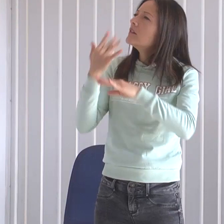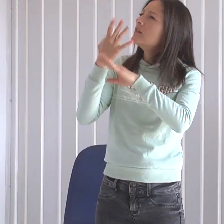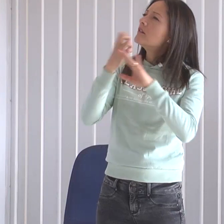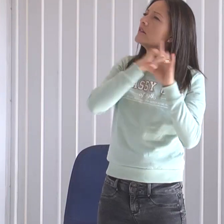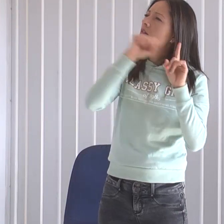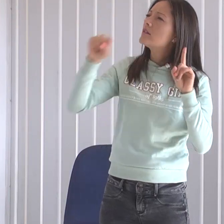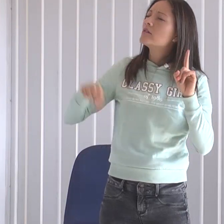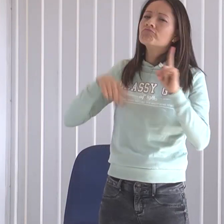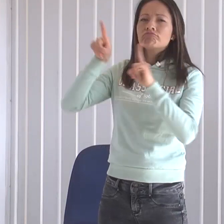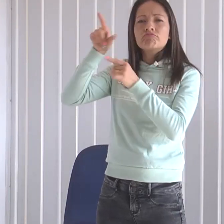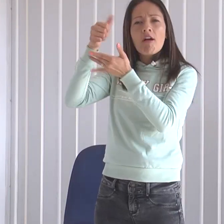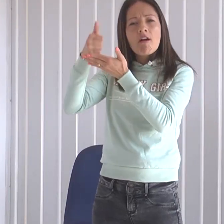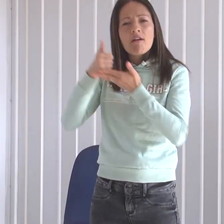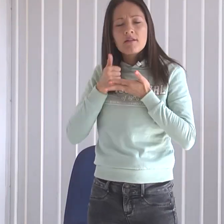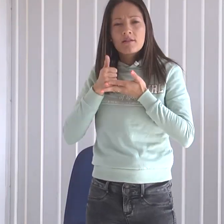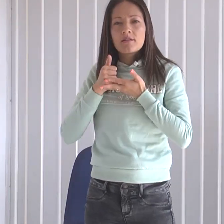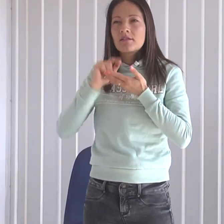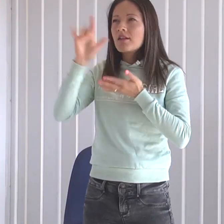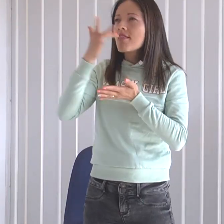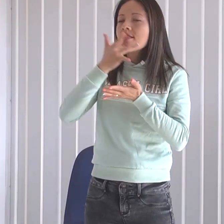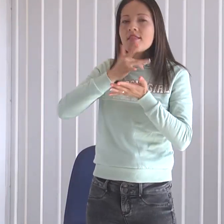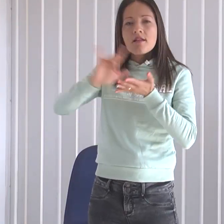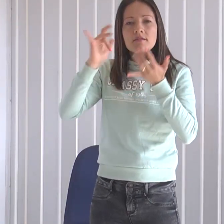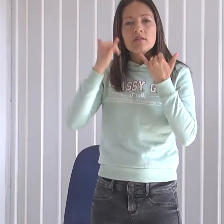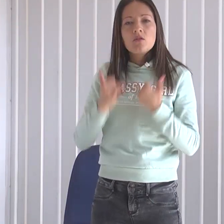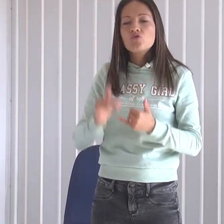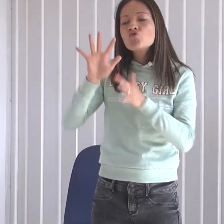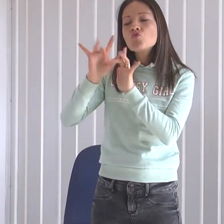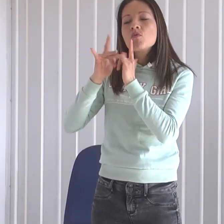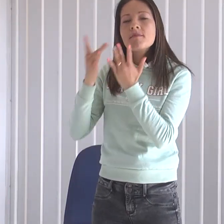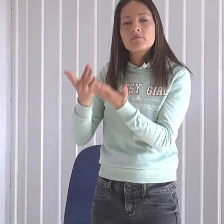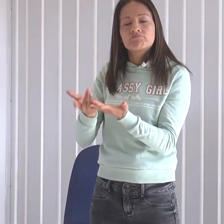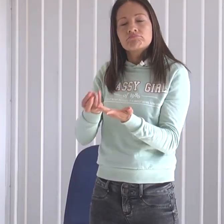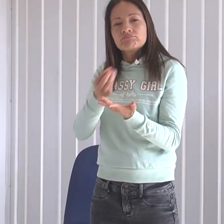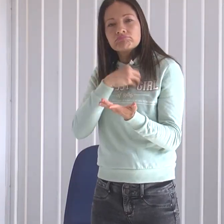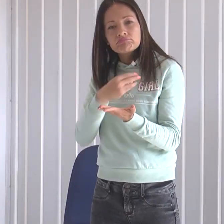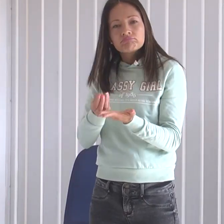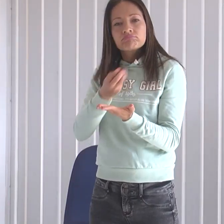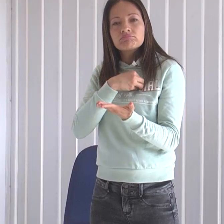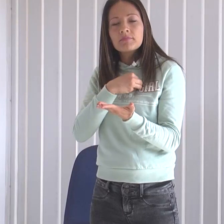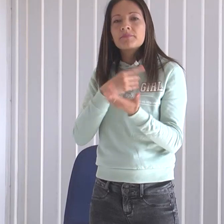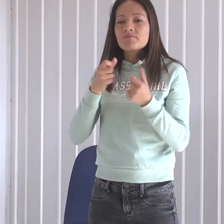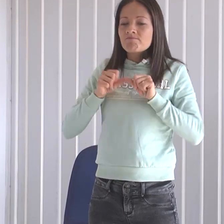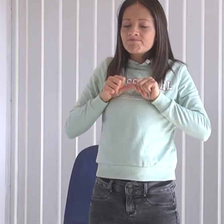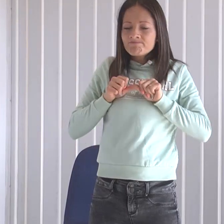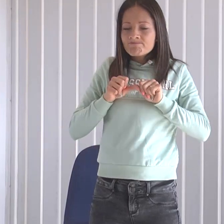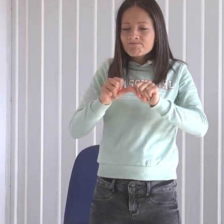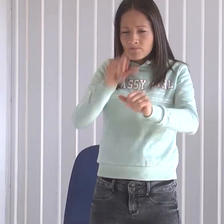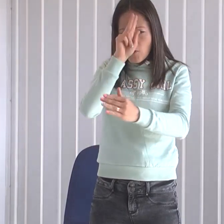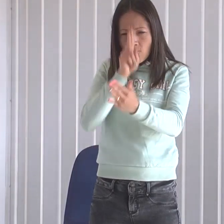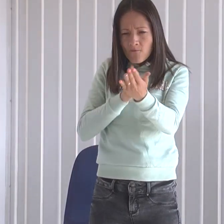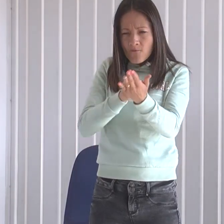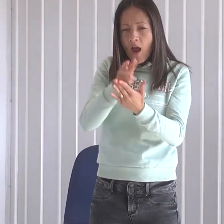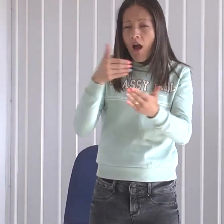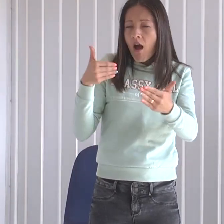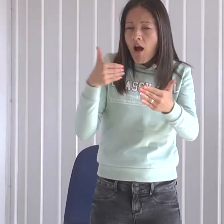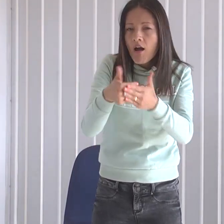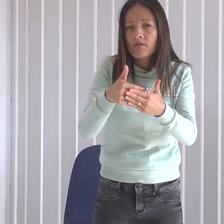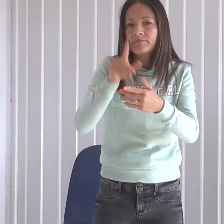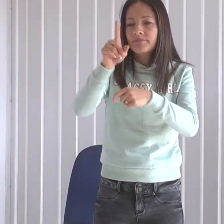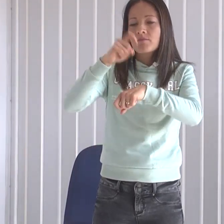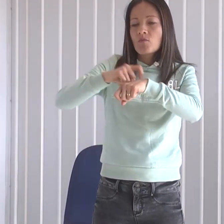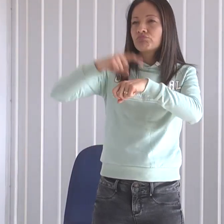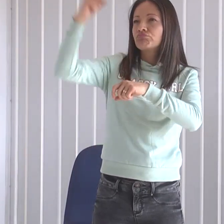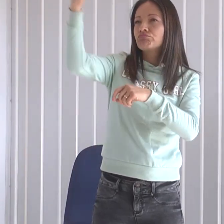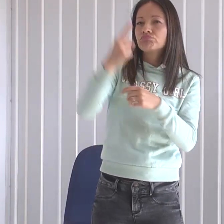Señor, que tú nos ayudes, que tú nos limpies hoy con tu palabra, para poder, Señor, permanecer fieles hasta el día en el cual tú